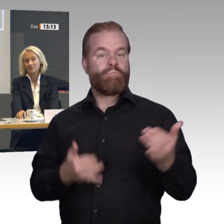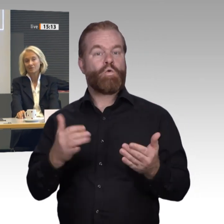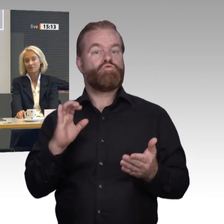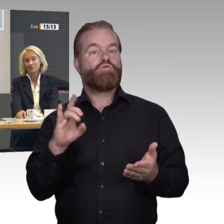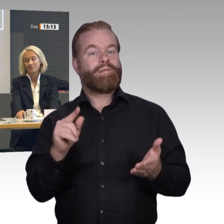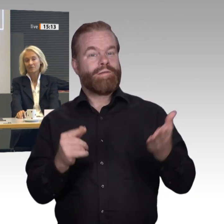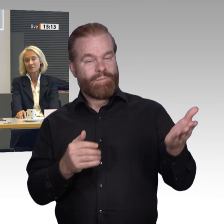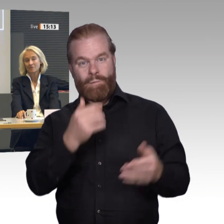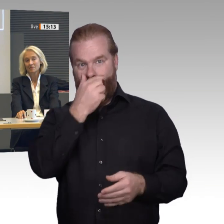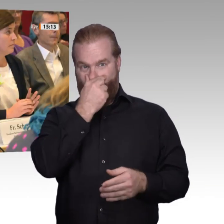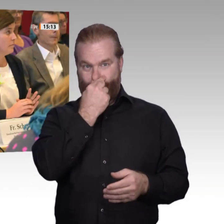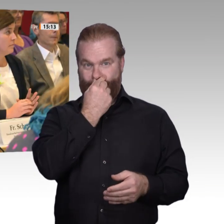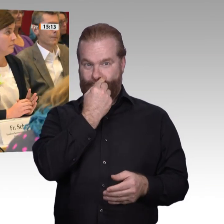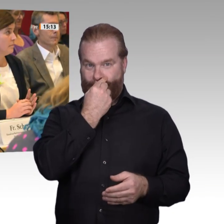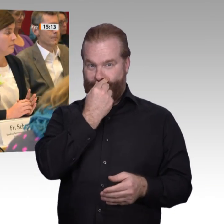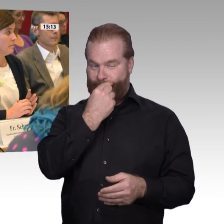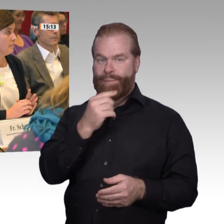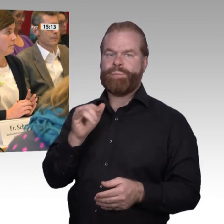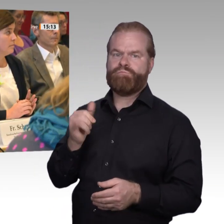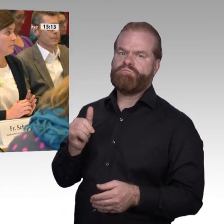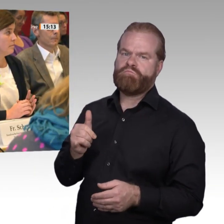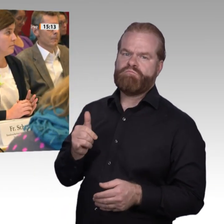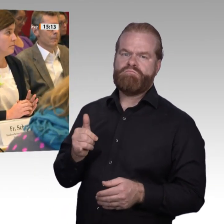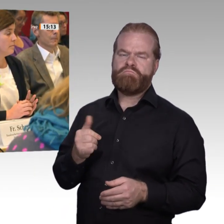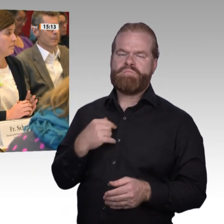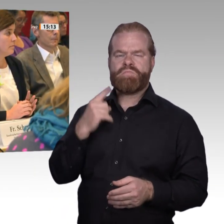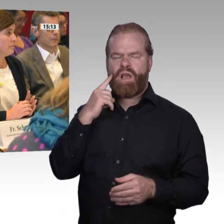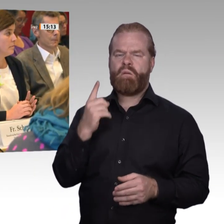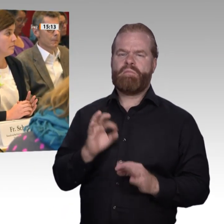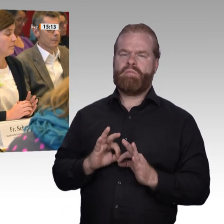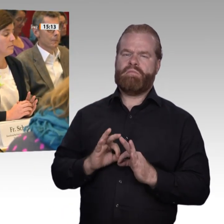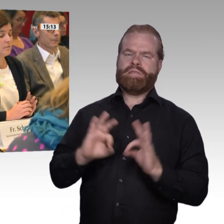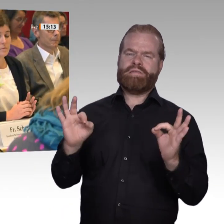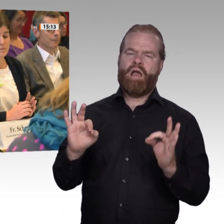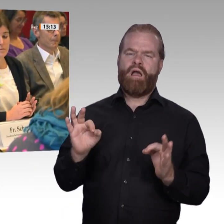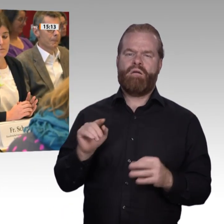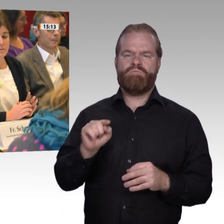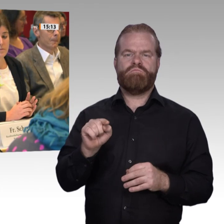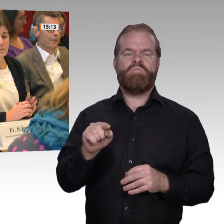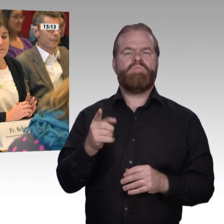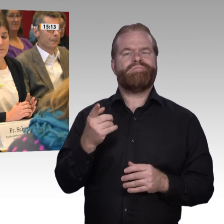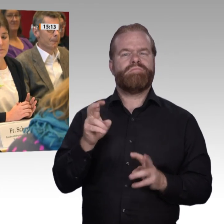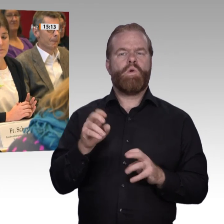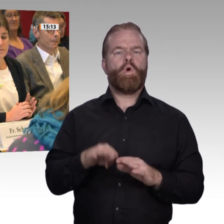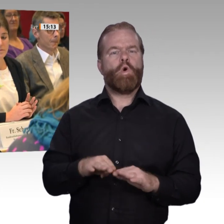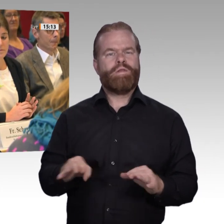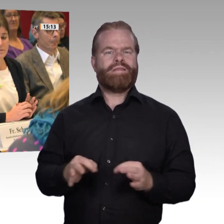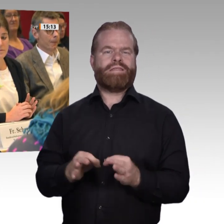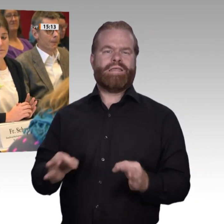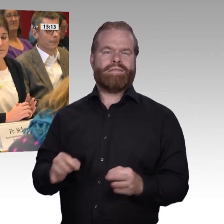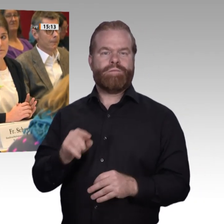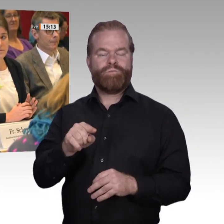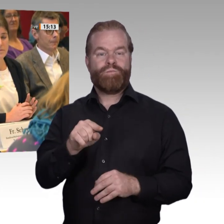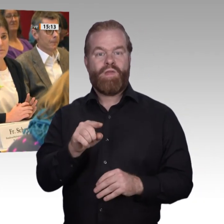ist erstmal so ein Grundsatz. Die Aufstockung der Beträge in den Sach- und Geldleistungen hat ja mit der letzten Reform in der Pflegereform ja